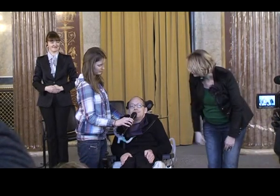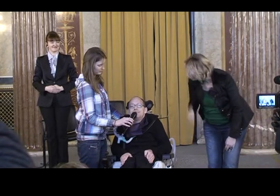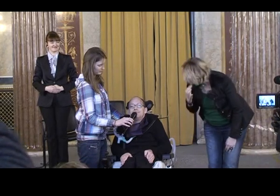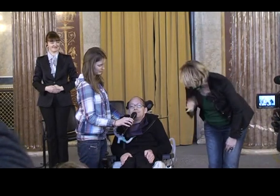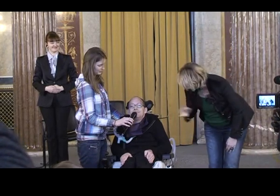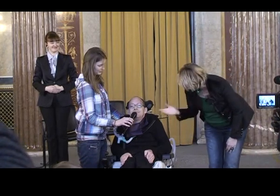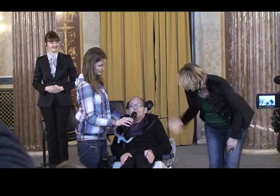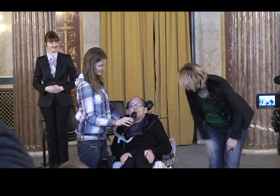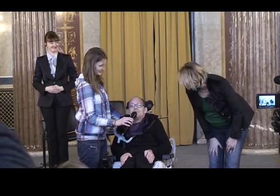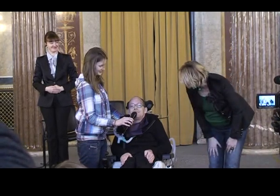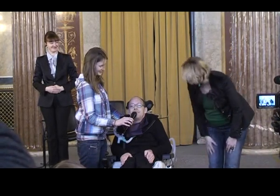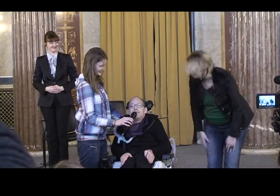jetzt, ja?